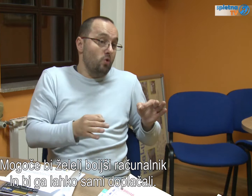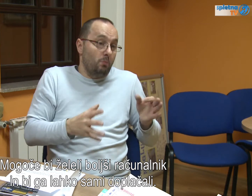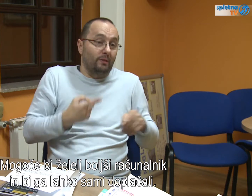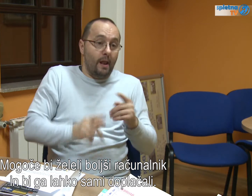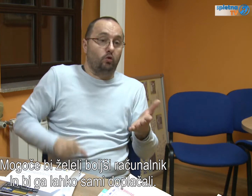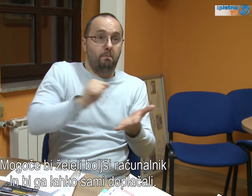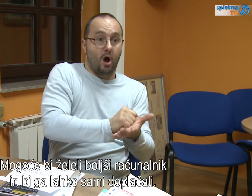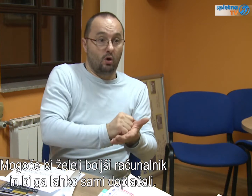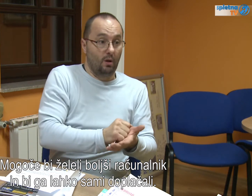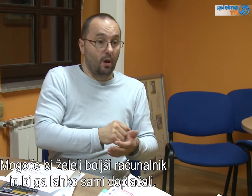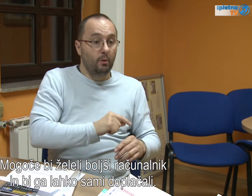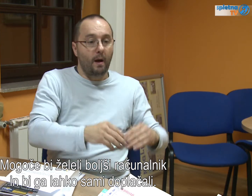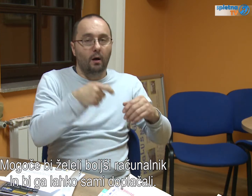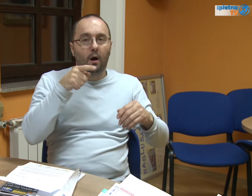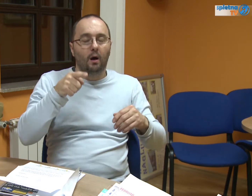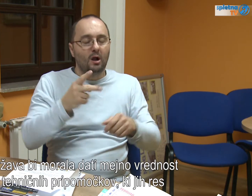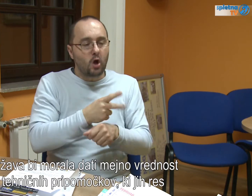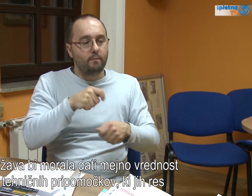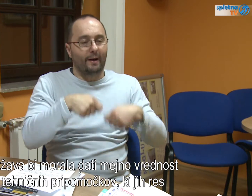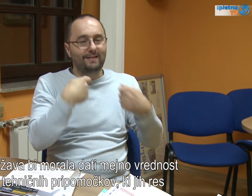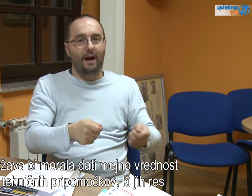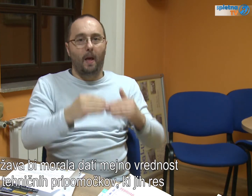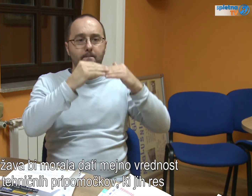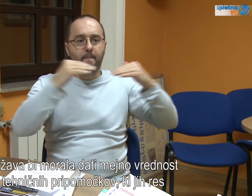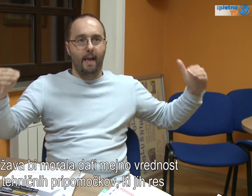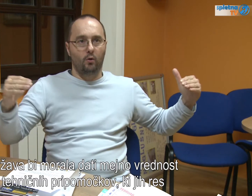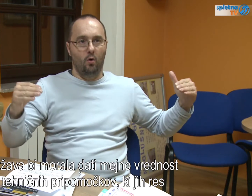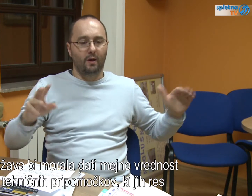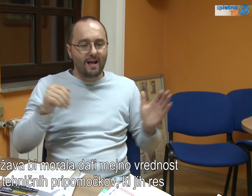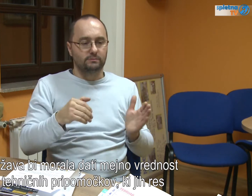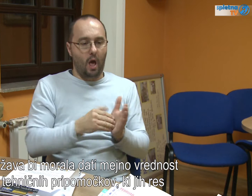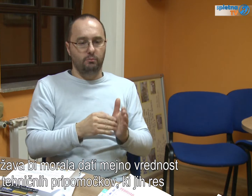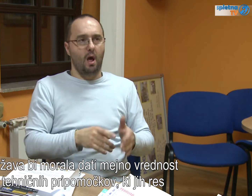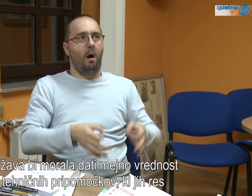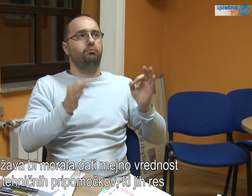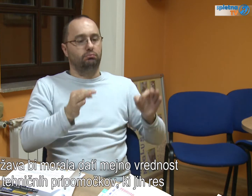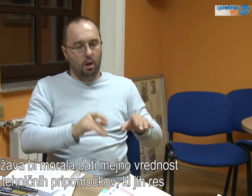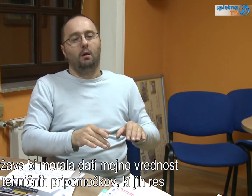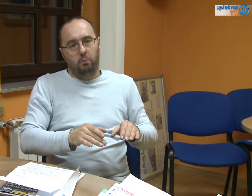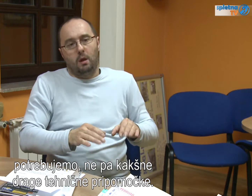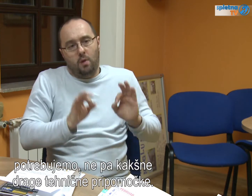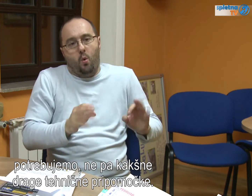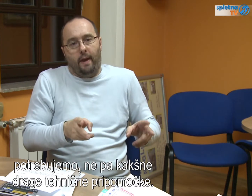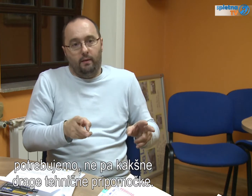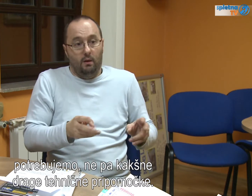moj to plažo, da moj dad, ne, no, treba, potem je okej.